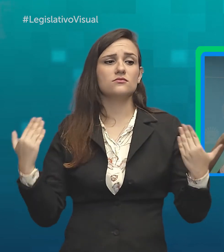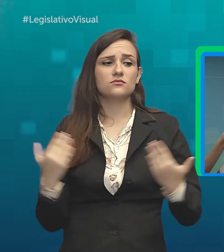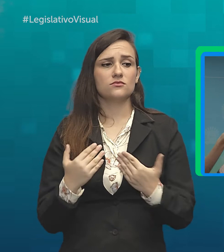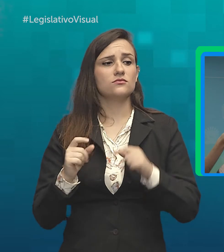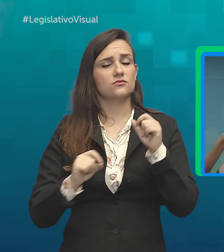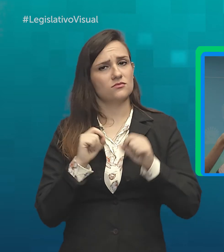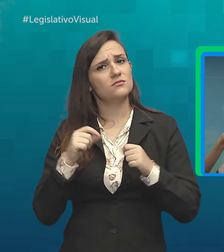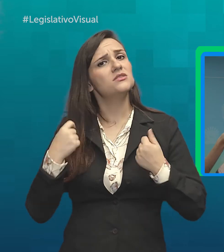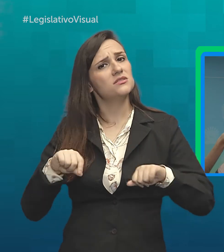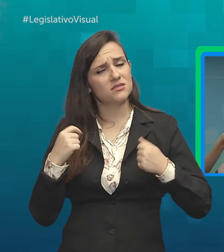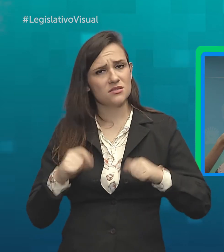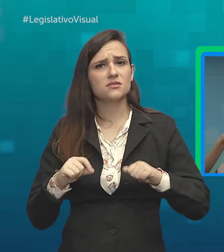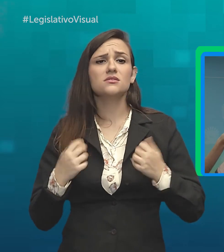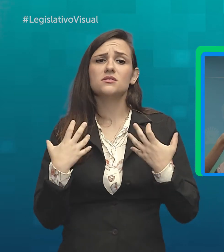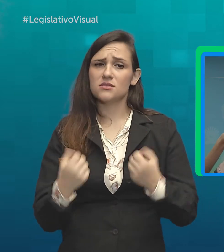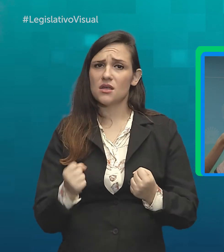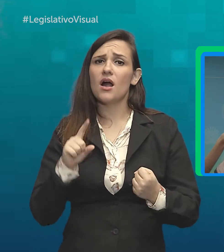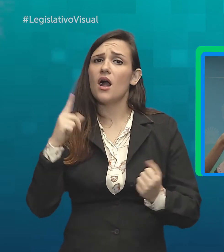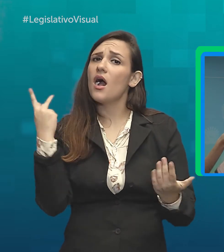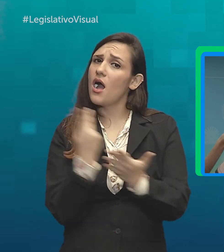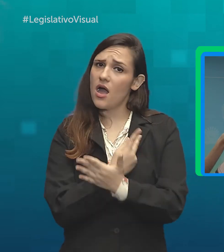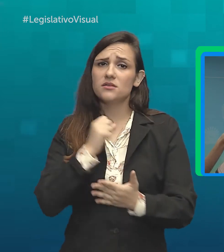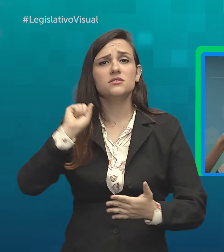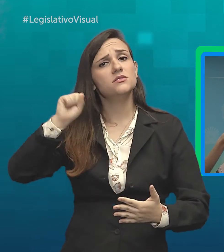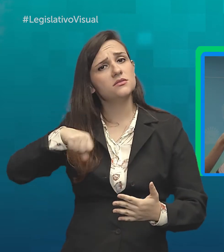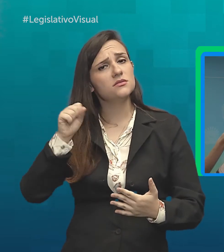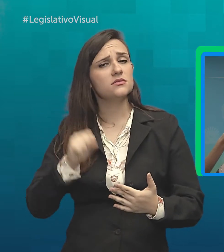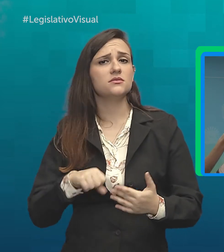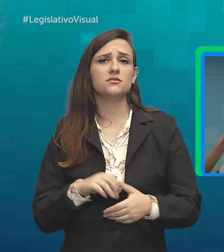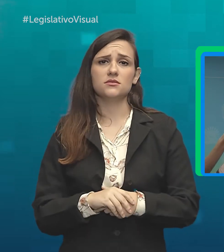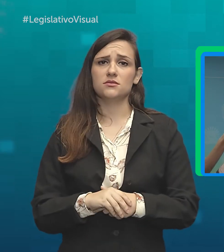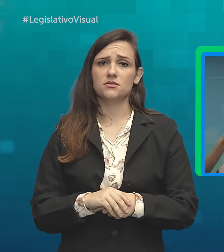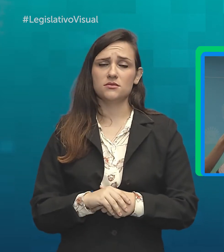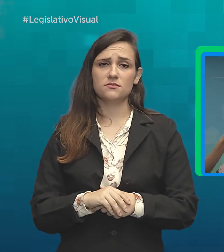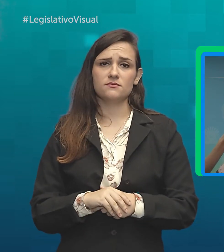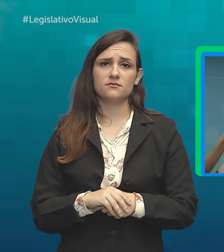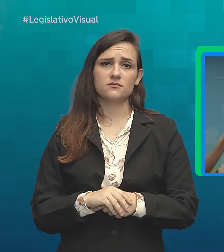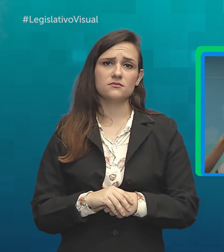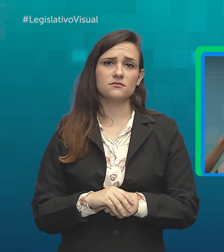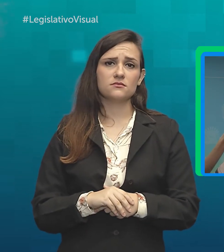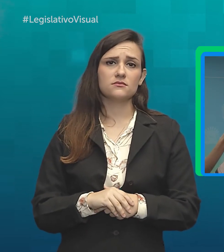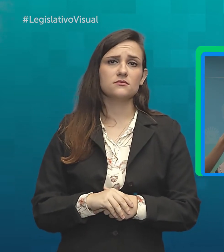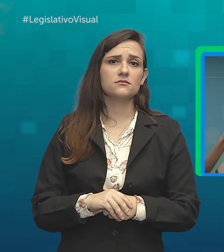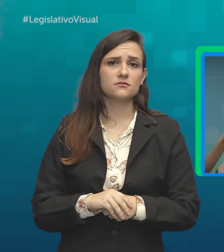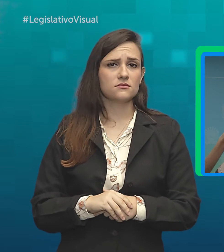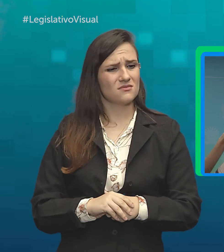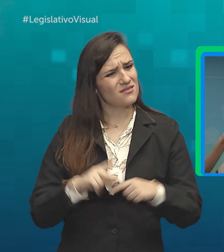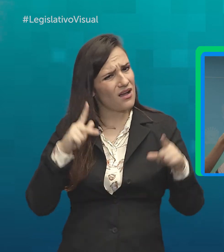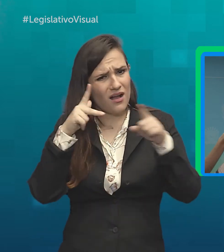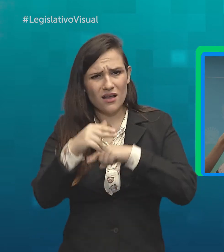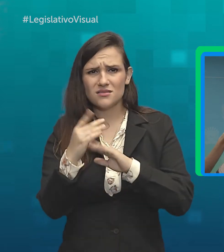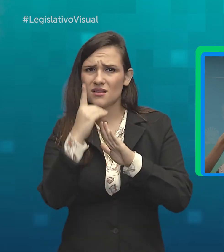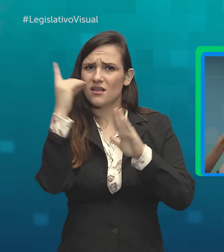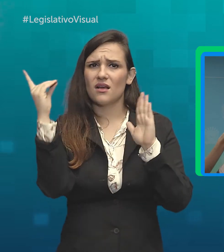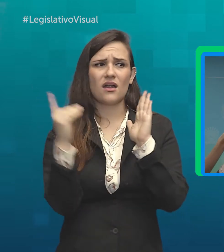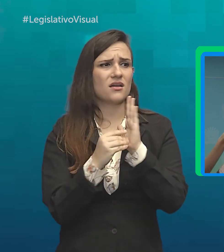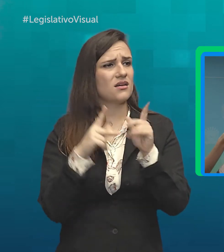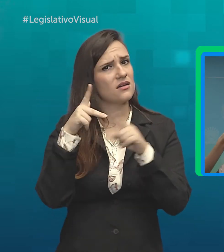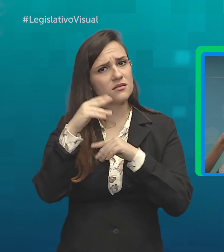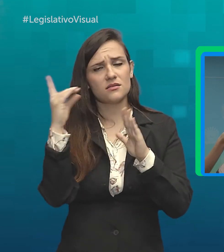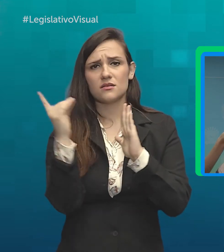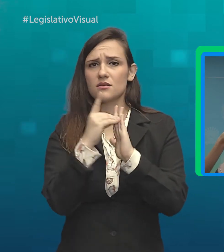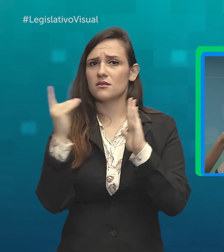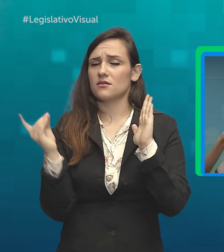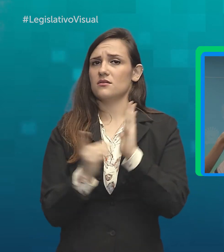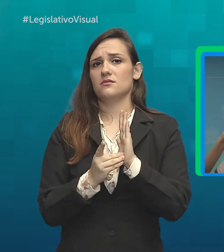Veruschi, admitir que está errada a forma como foi republicado o decreto e cancelar esse decreto,